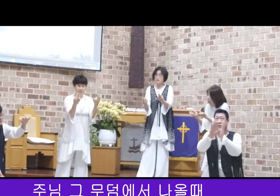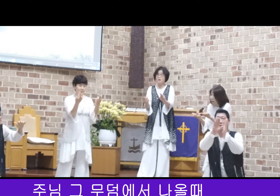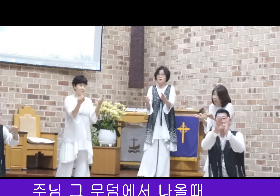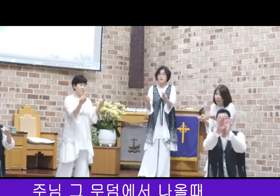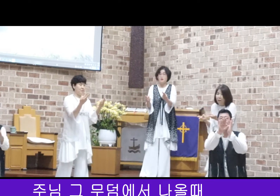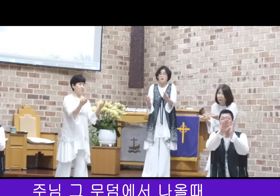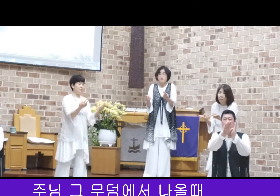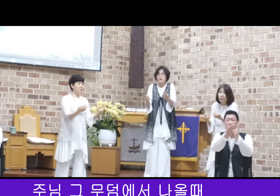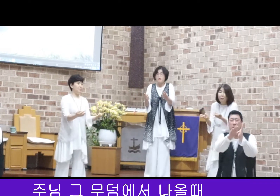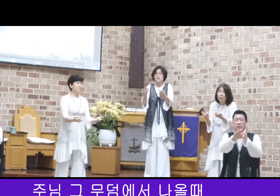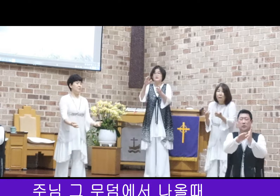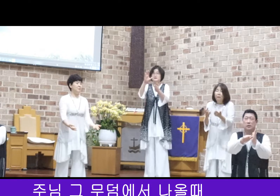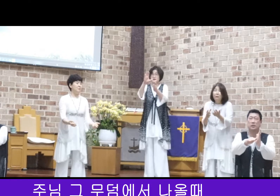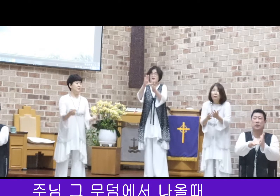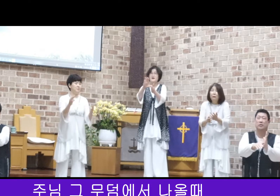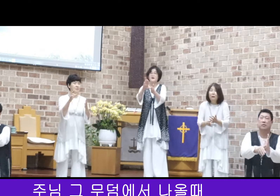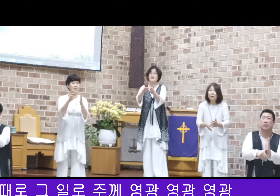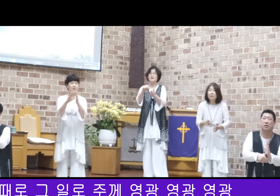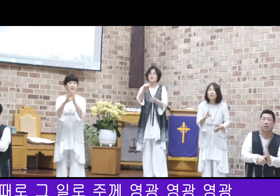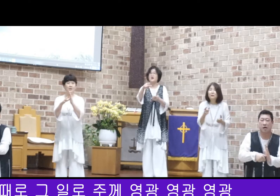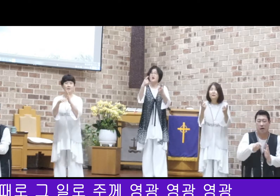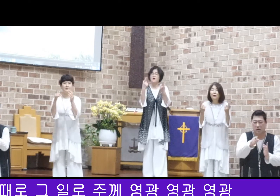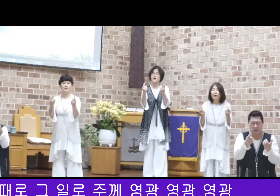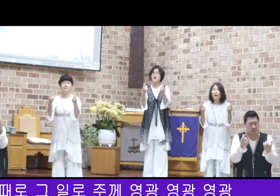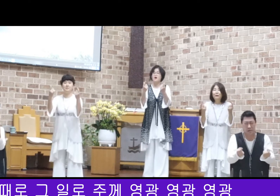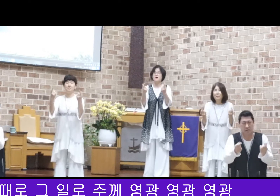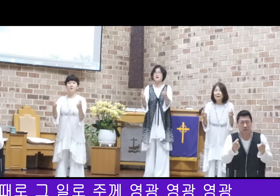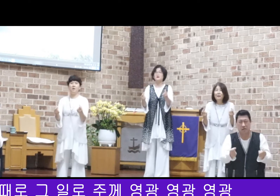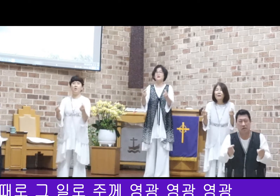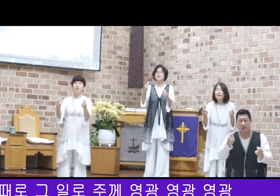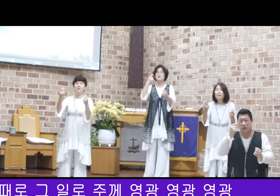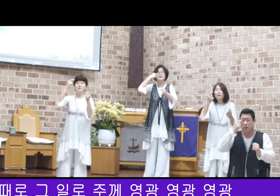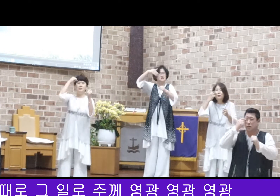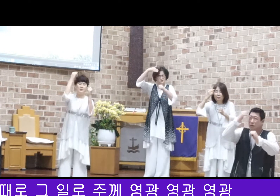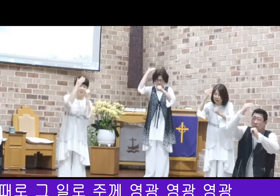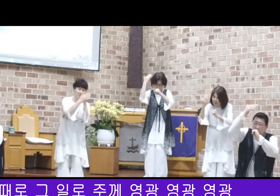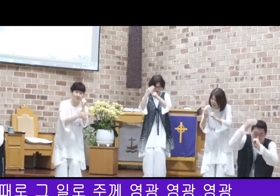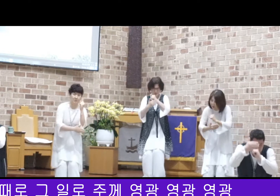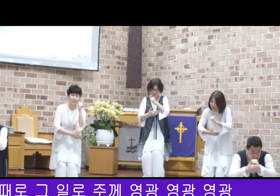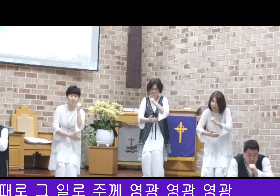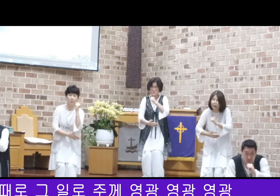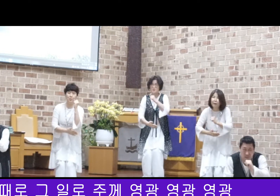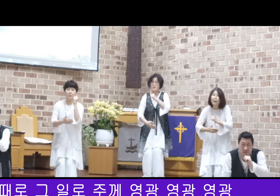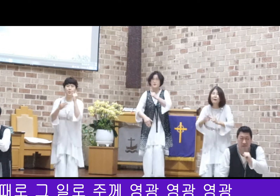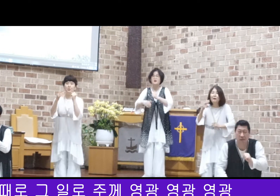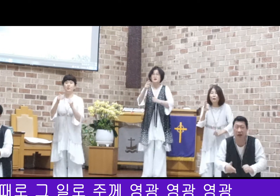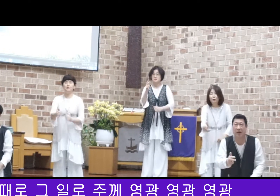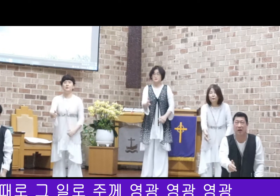때로 그 일로 주께 영광